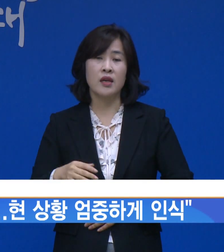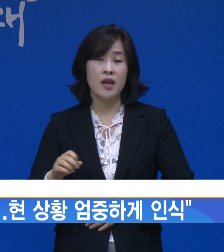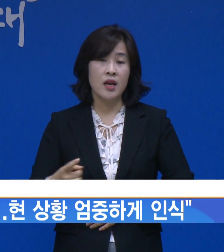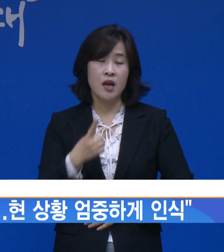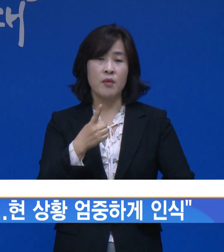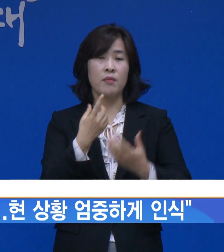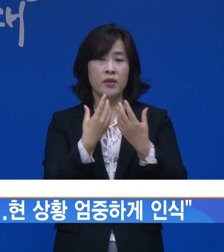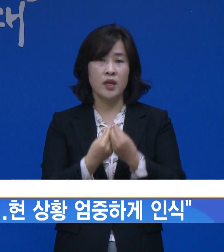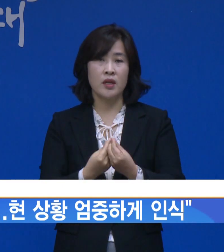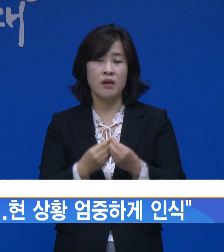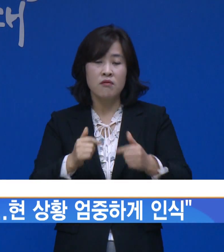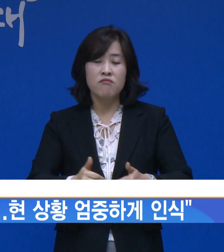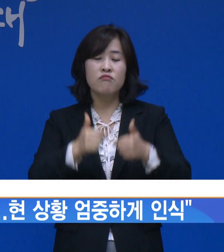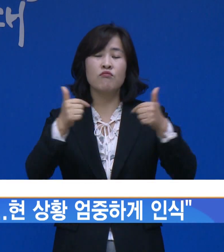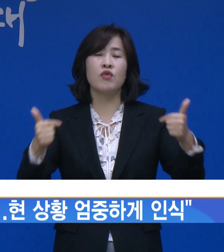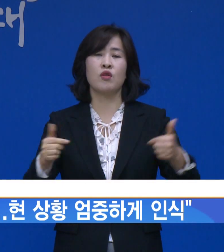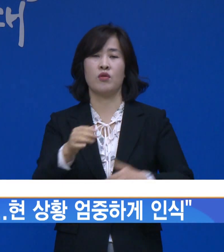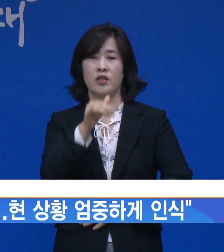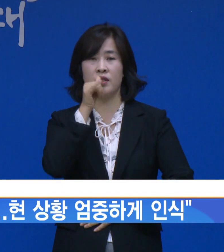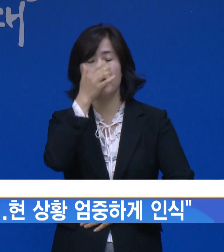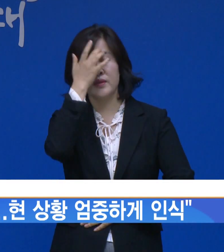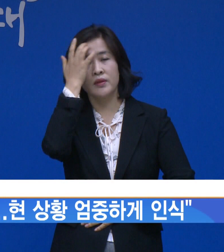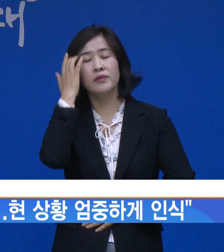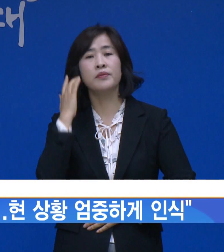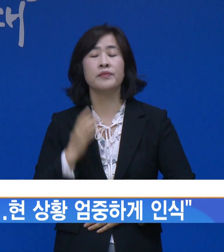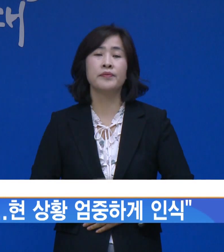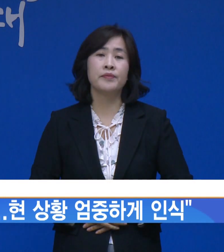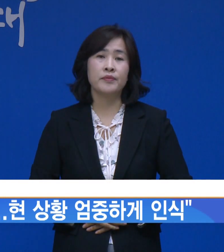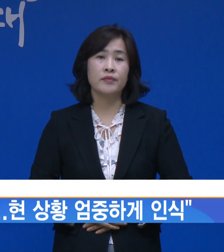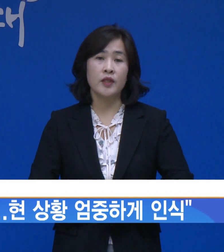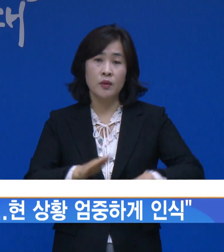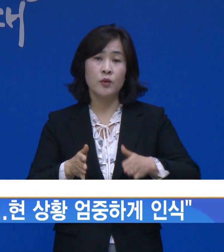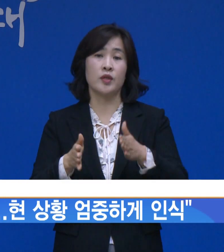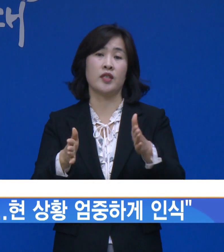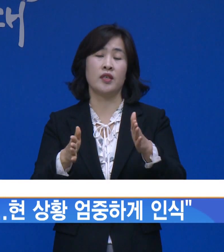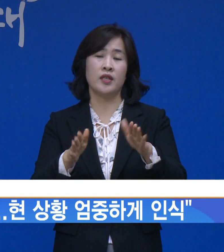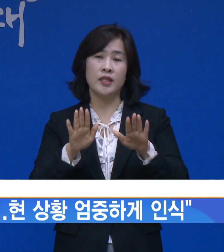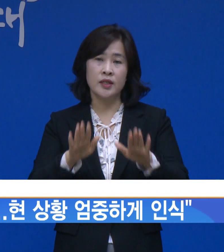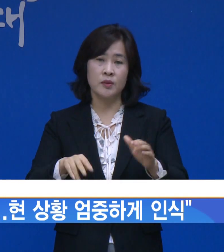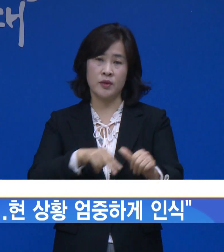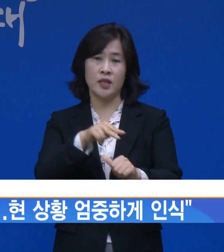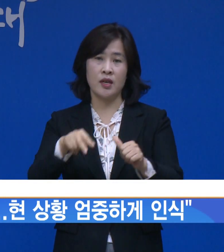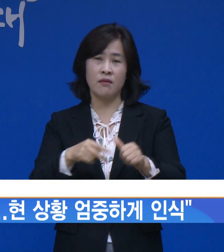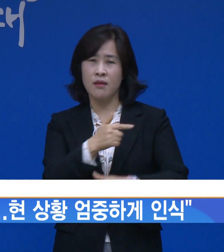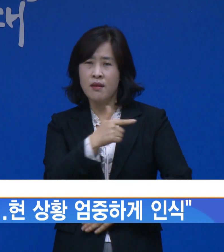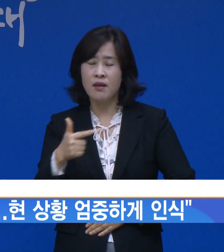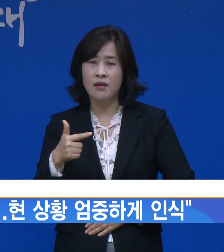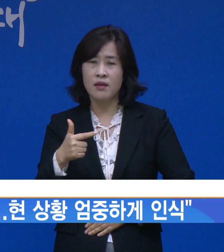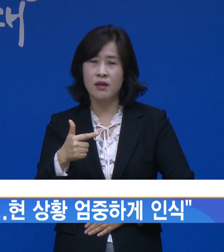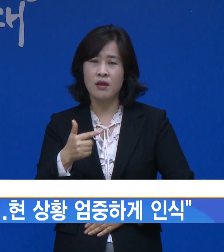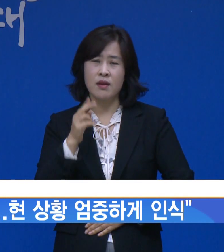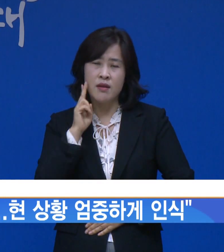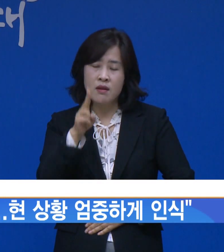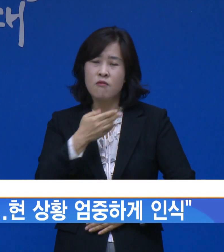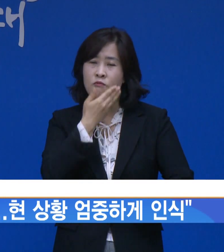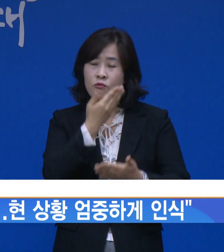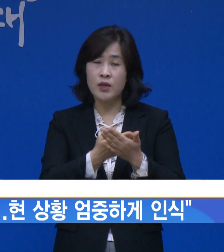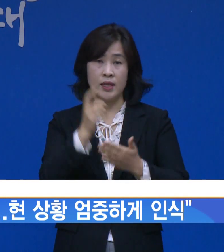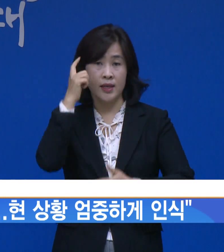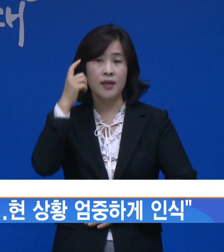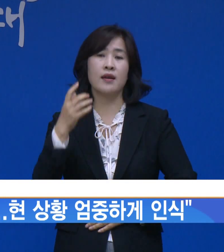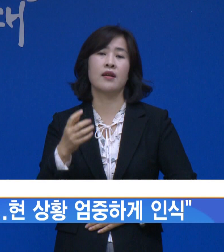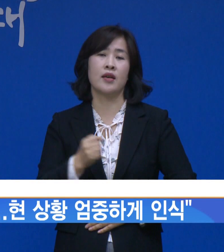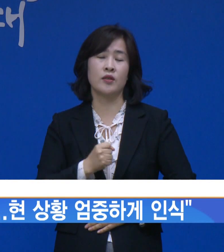감염 사례가 증가하고 있다는 것입니다. 우리 도에서는 현 상황을 대단히 엄중하게